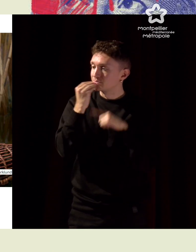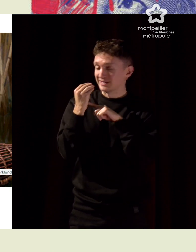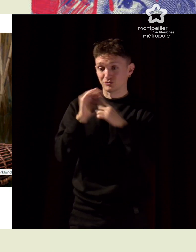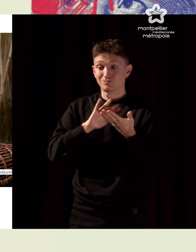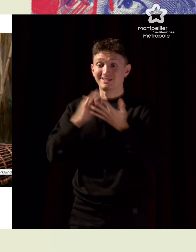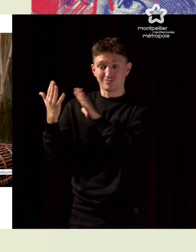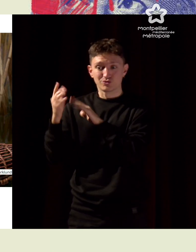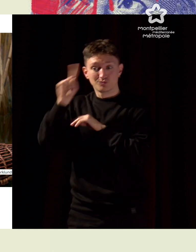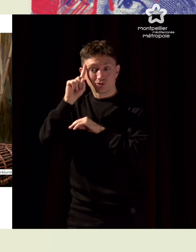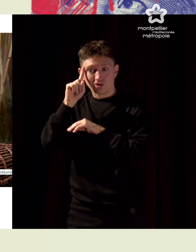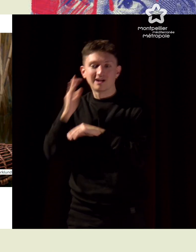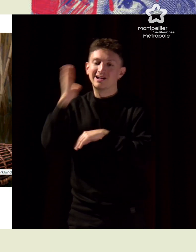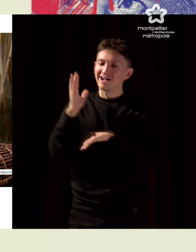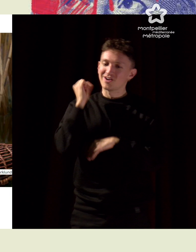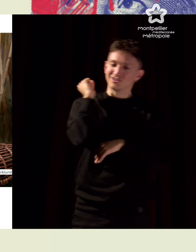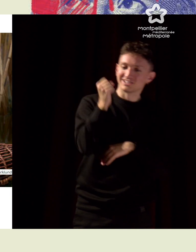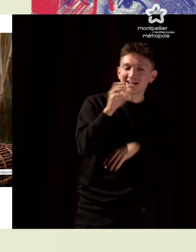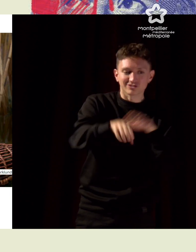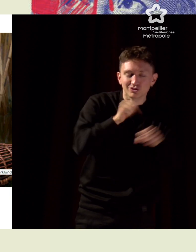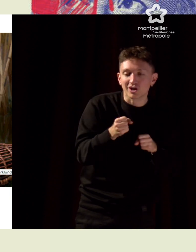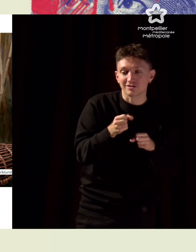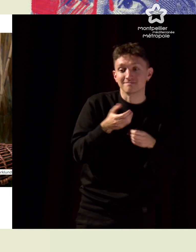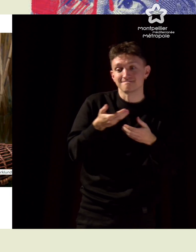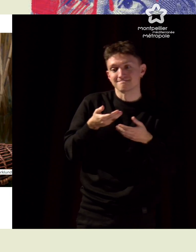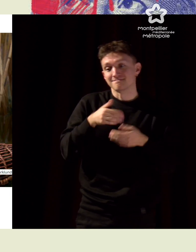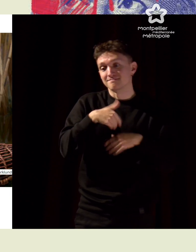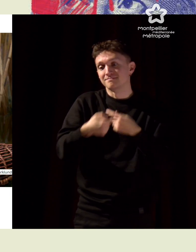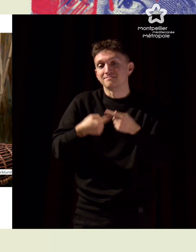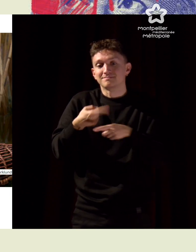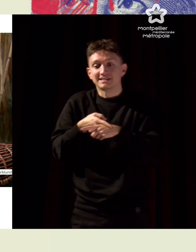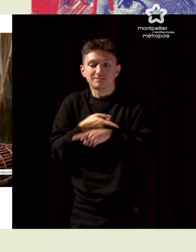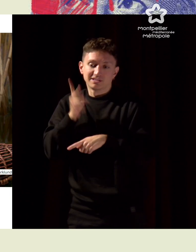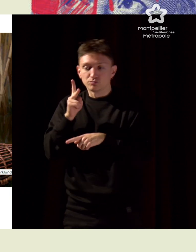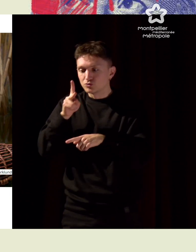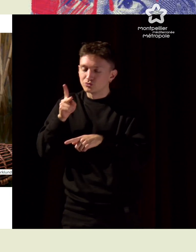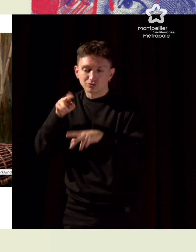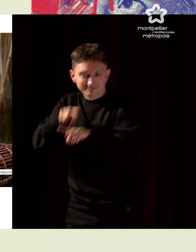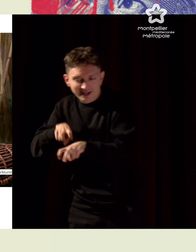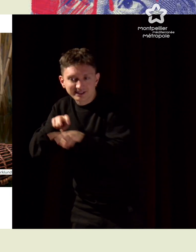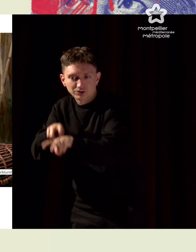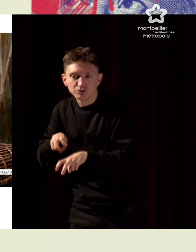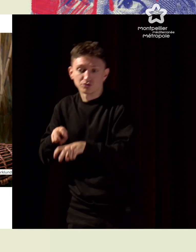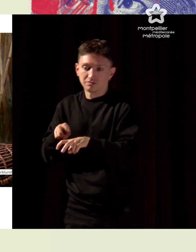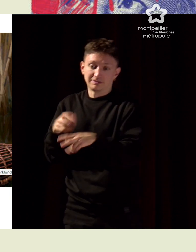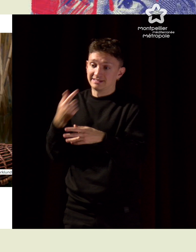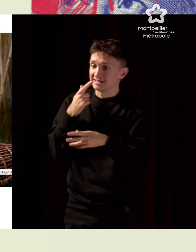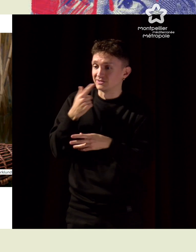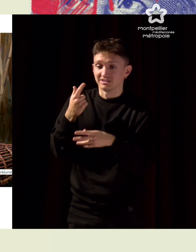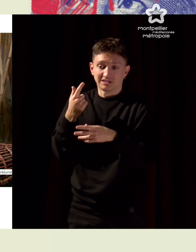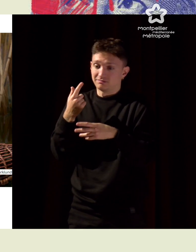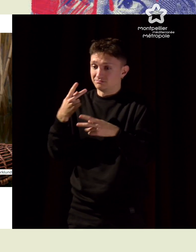d'alimentation, on a moins de vitamine D dans notre alimentation. Donc là, c'est vraiment important d'avoir une couleur de peau plus